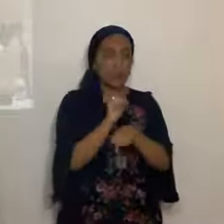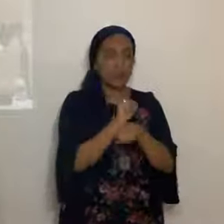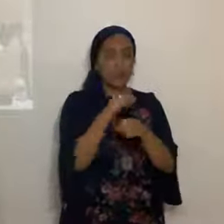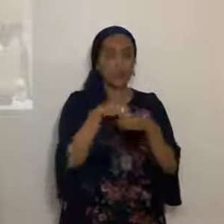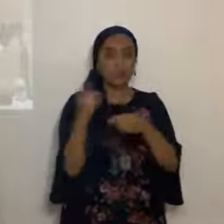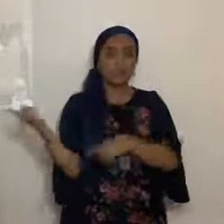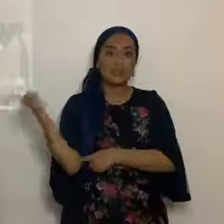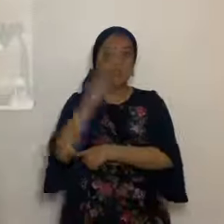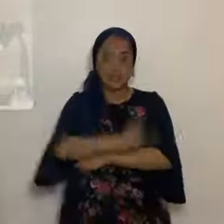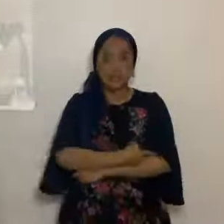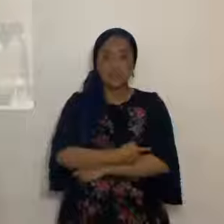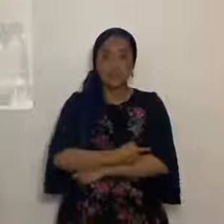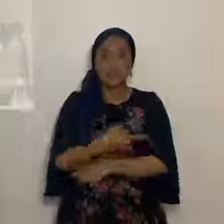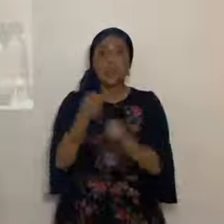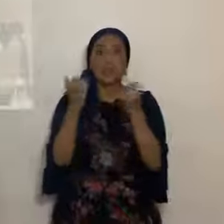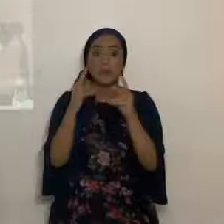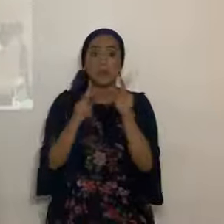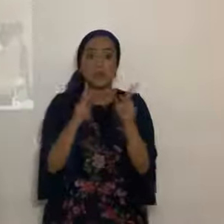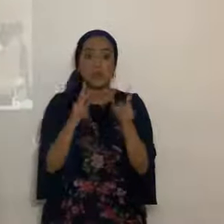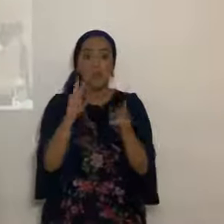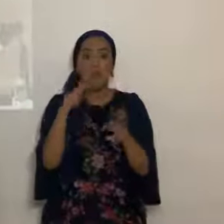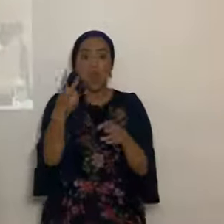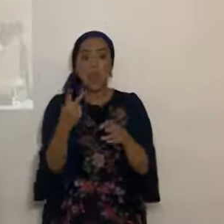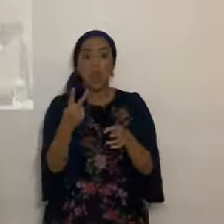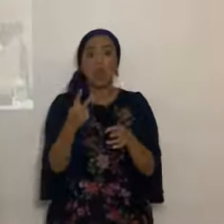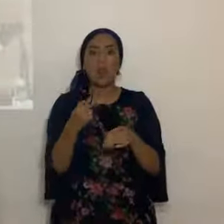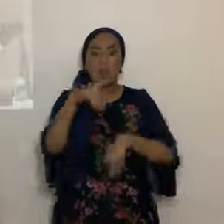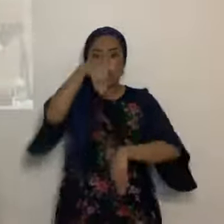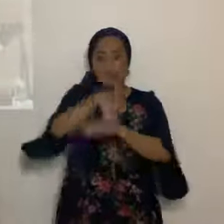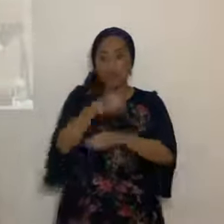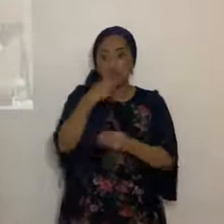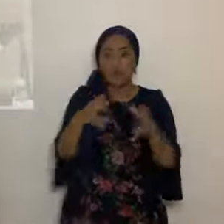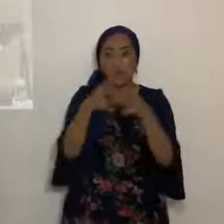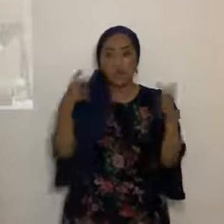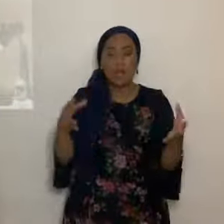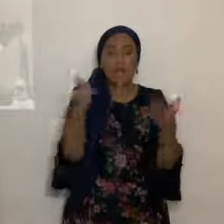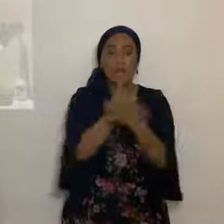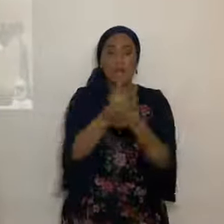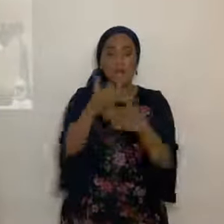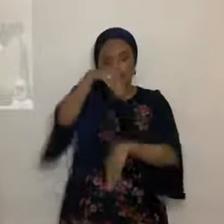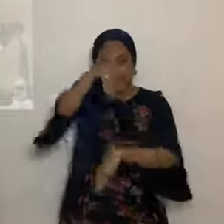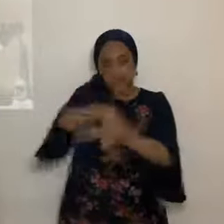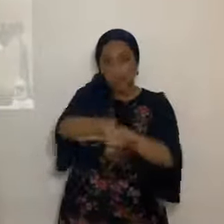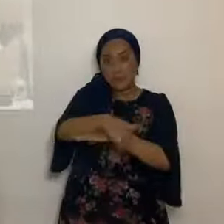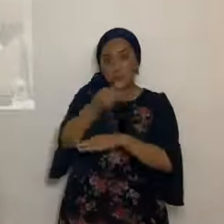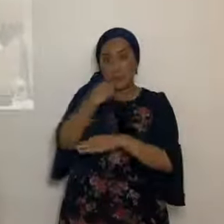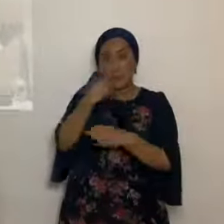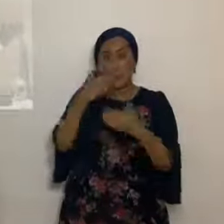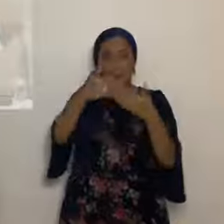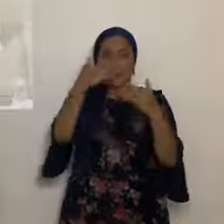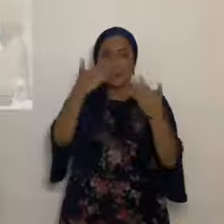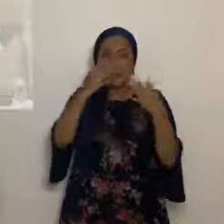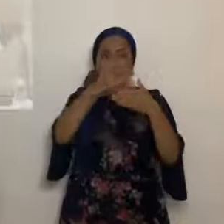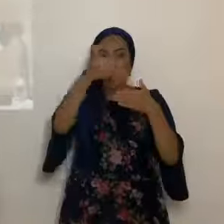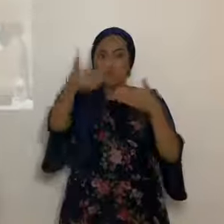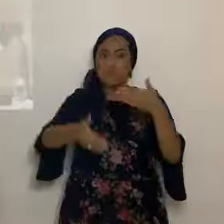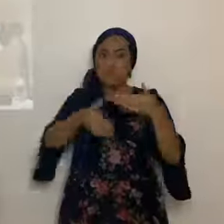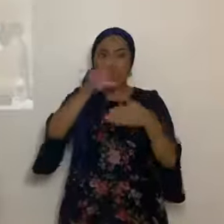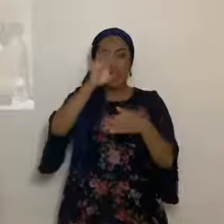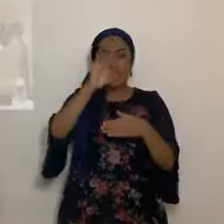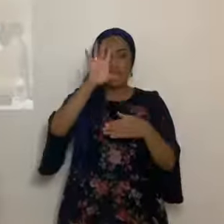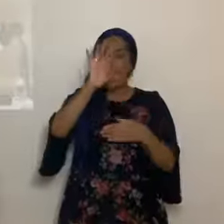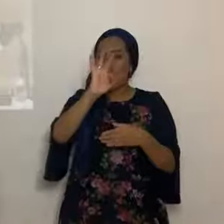el día. Y mucha gente hace lo contrario, cena de más. Todo lo que se cene, todo lo que se coma después de las 8:30,